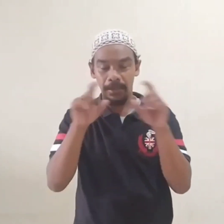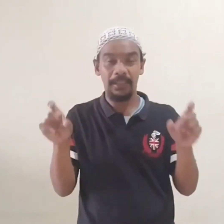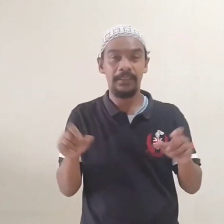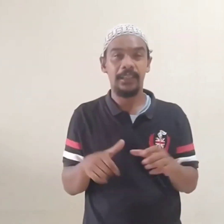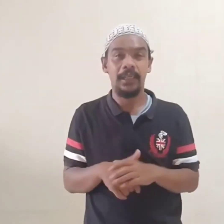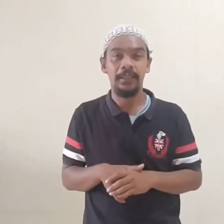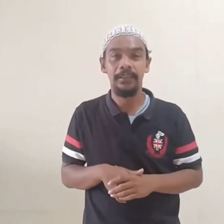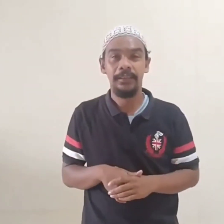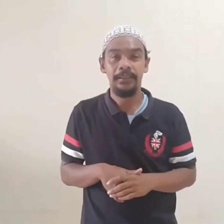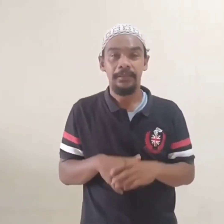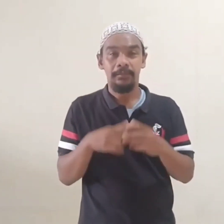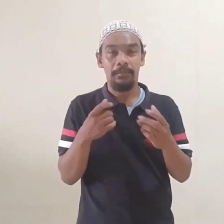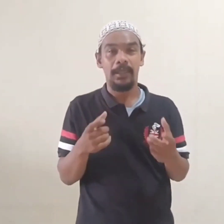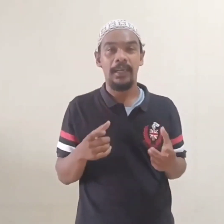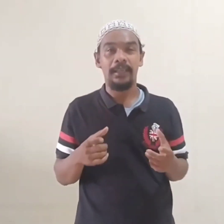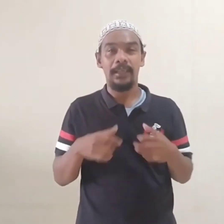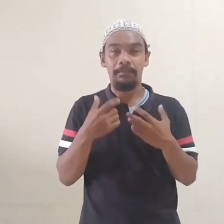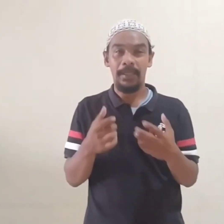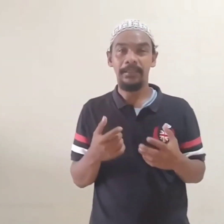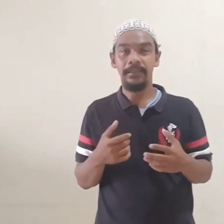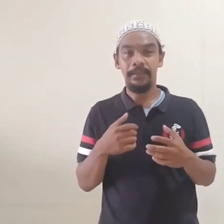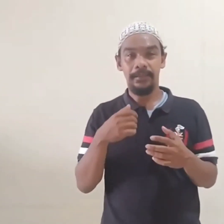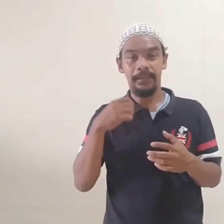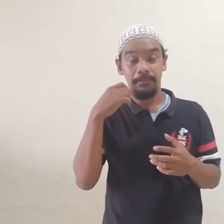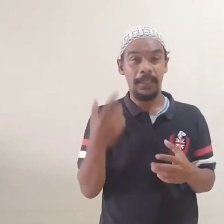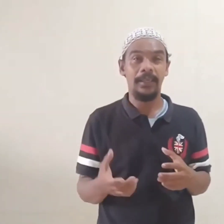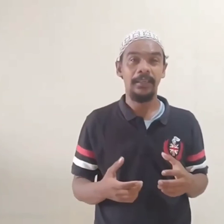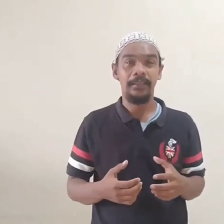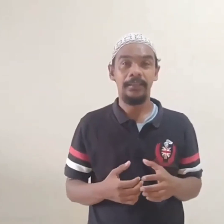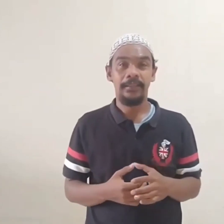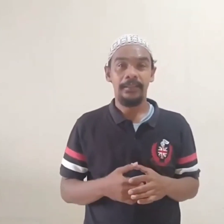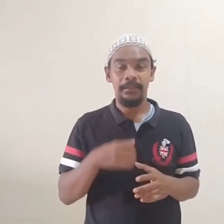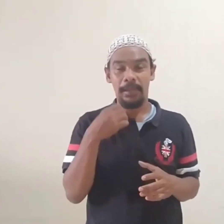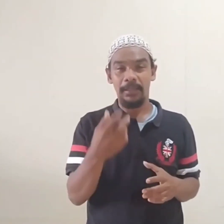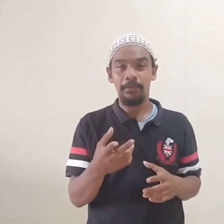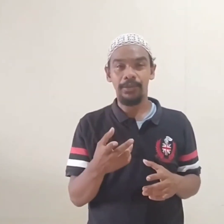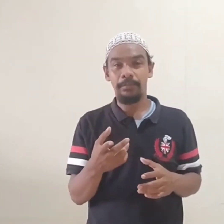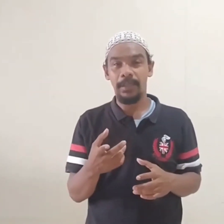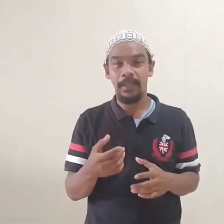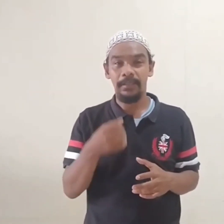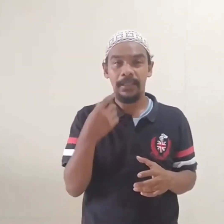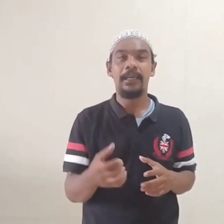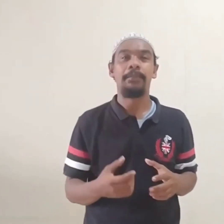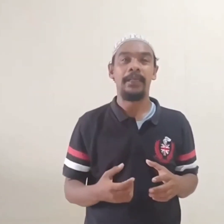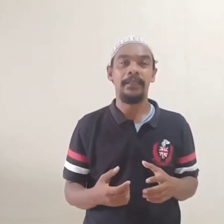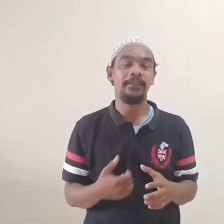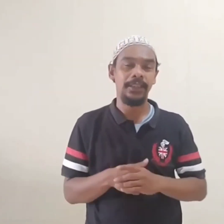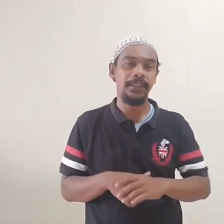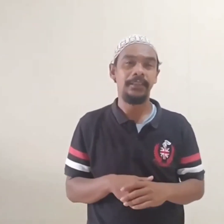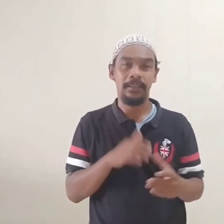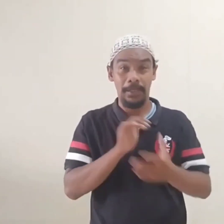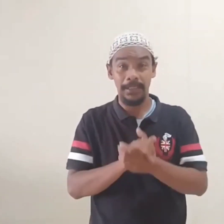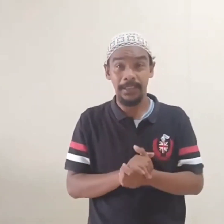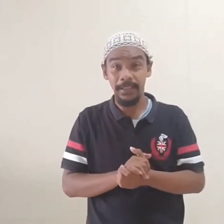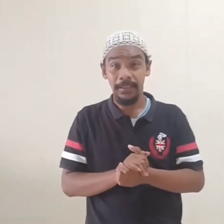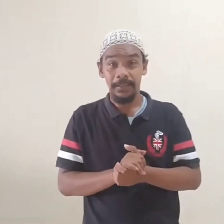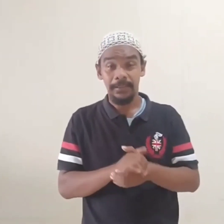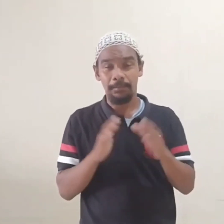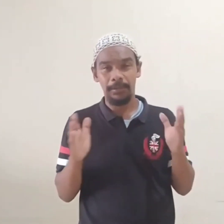memberikan keterangan berenangnya kapan, di mana posisi berenang dan kapan. Itu saja. Terima kasih. Sampai ketemu